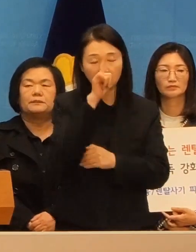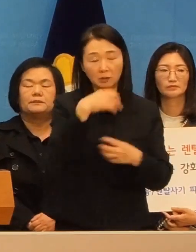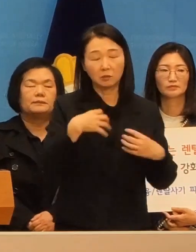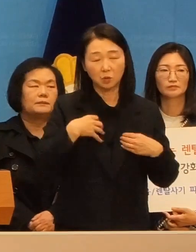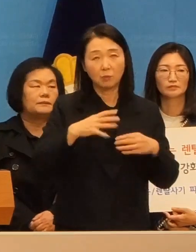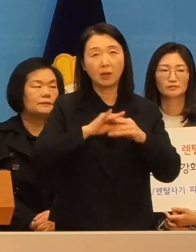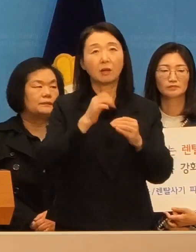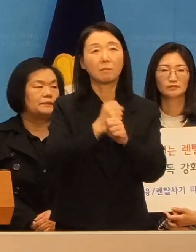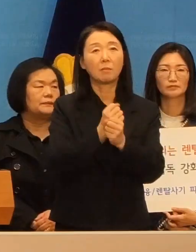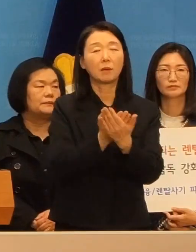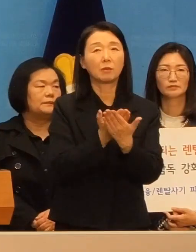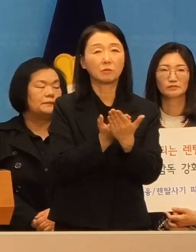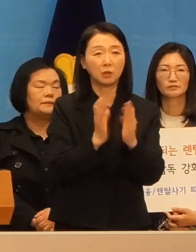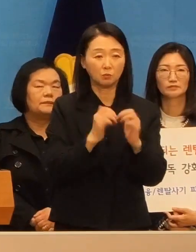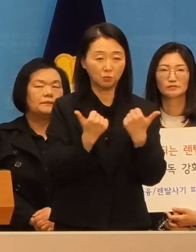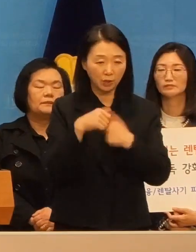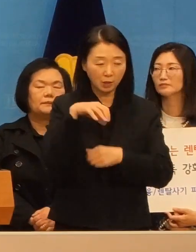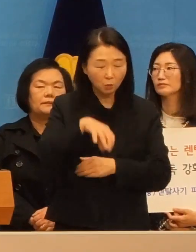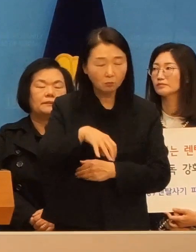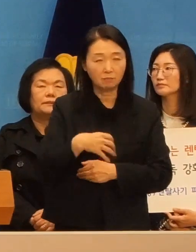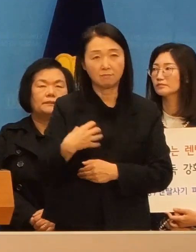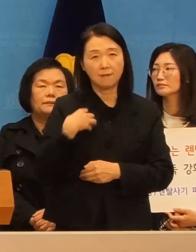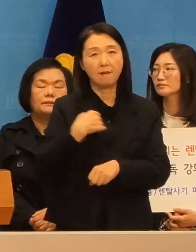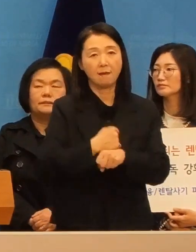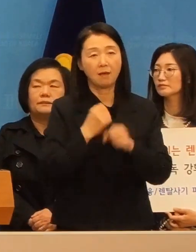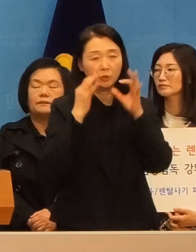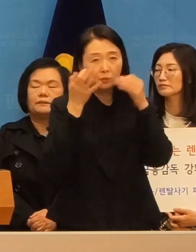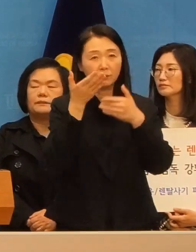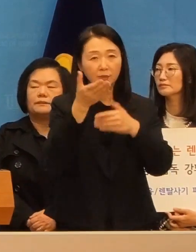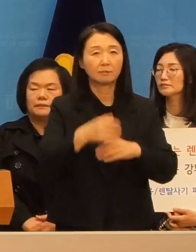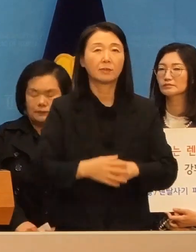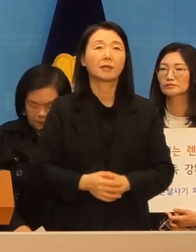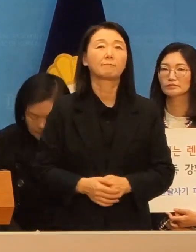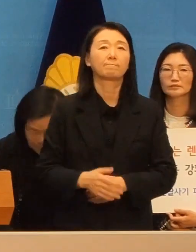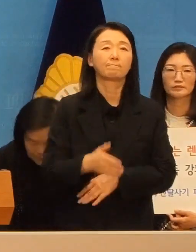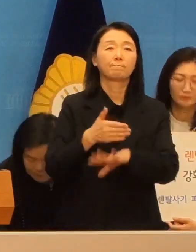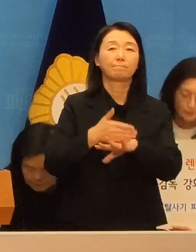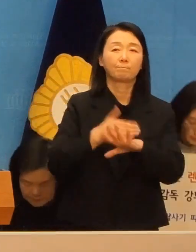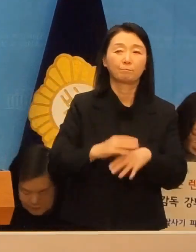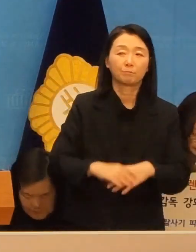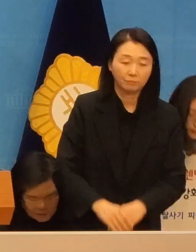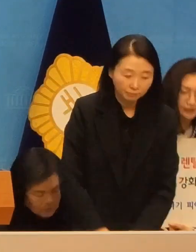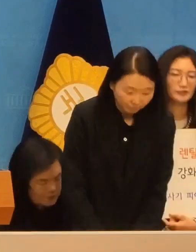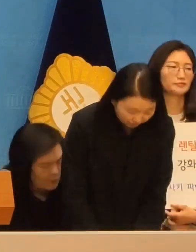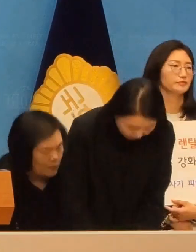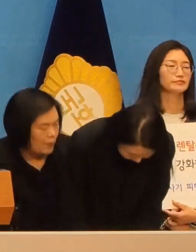시급합니다. 저희 국회에서도 제 역할을 다하도록 최선을 다하겠습니다. 예, 감사합니다.